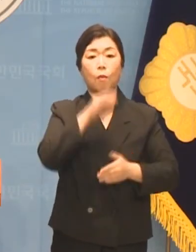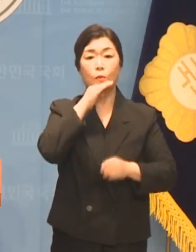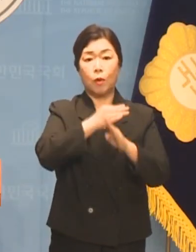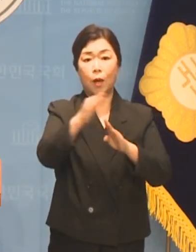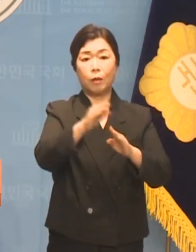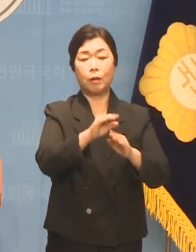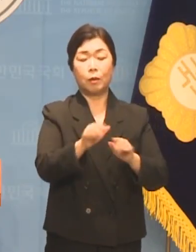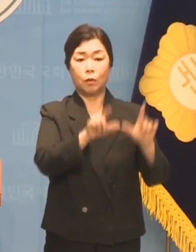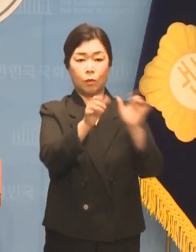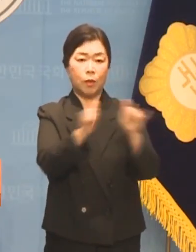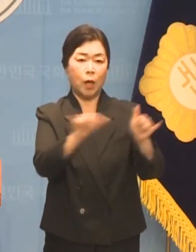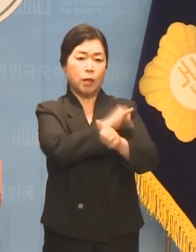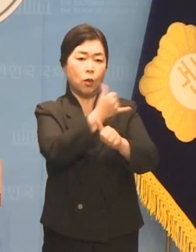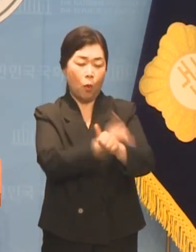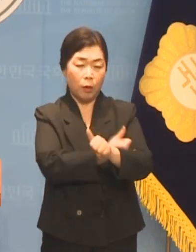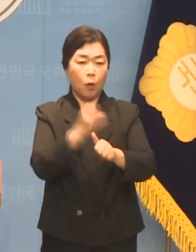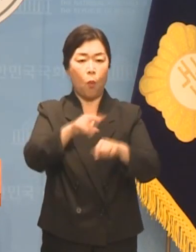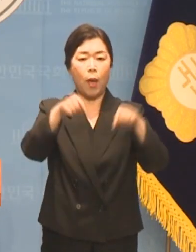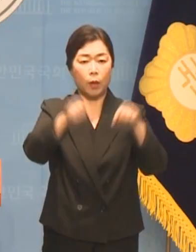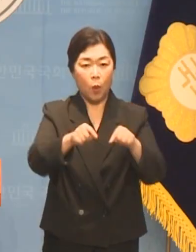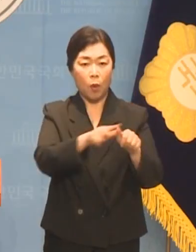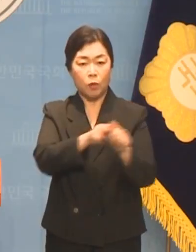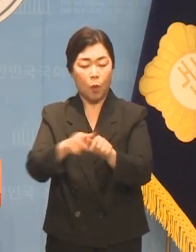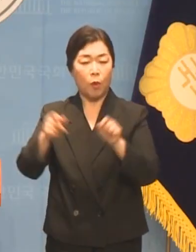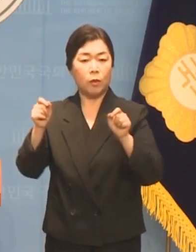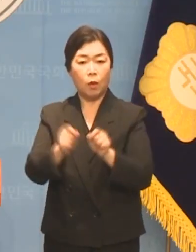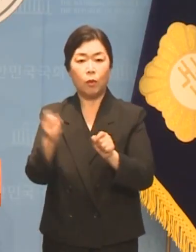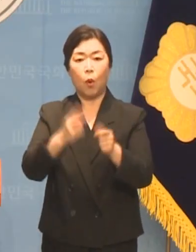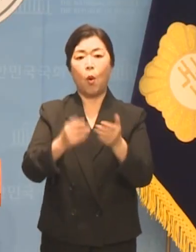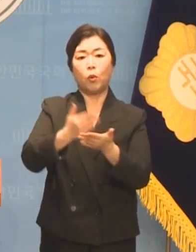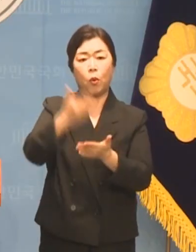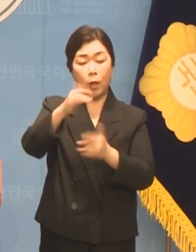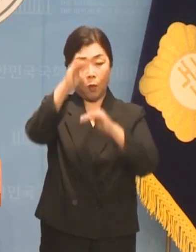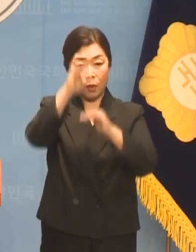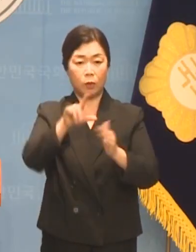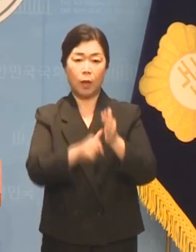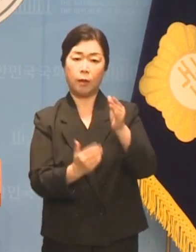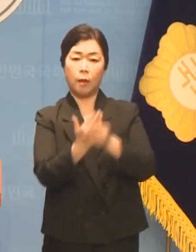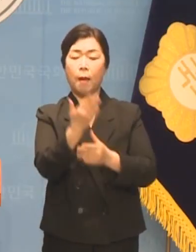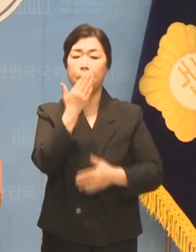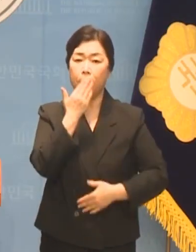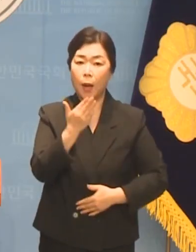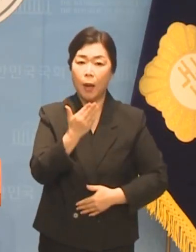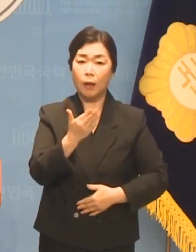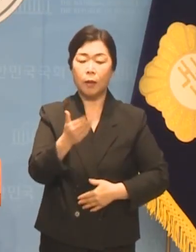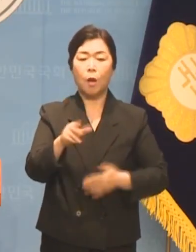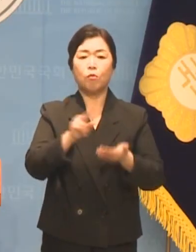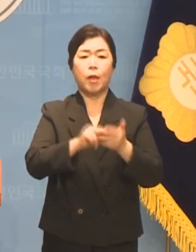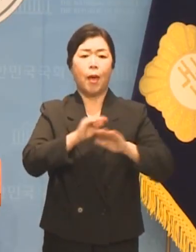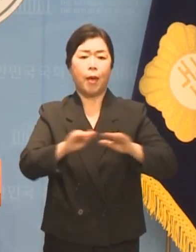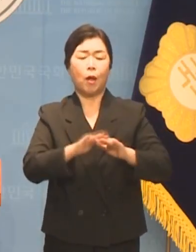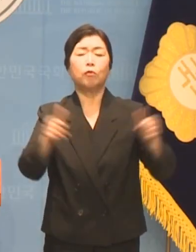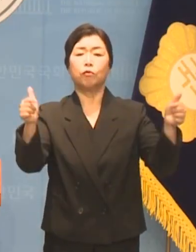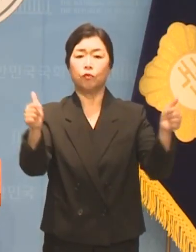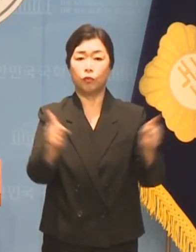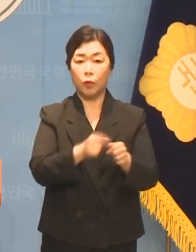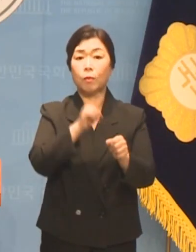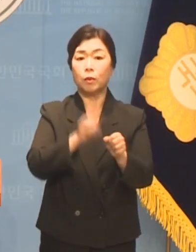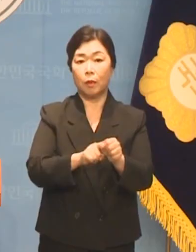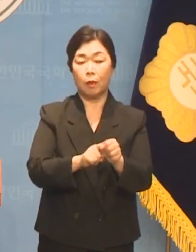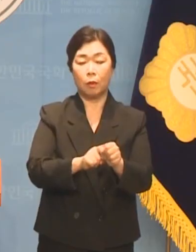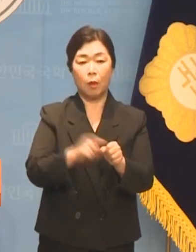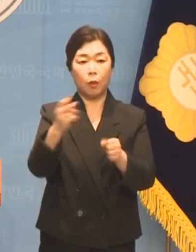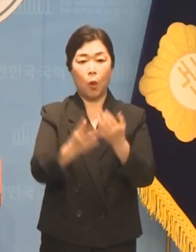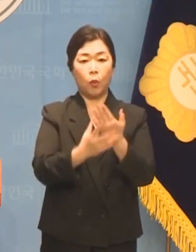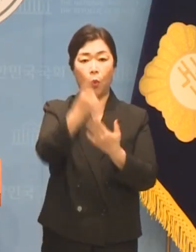개선, 외부 정보 접근 확대, 그리고 통일 과정에서 발생할 수 있는 충격을 최소화하고 안정적인 통합을